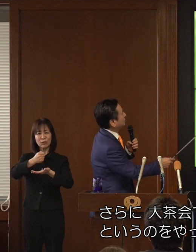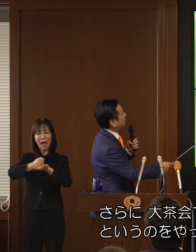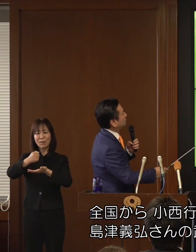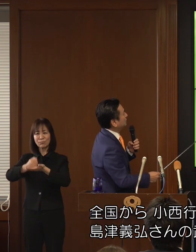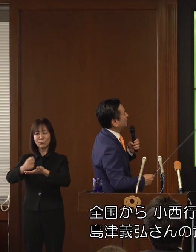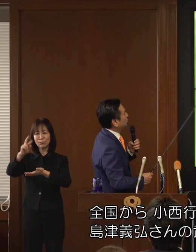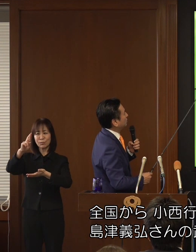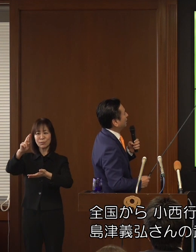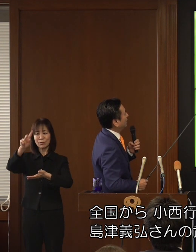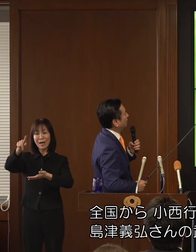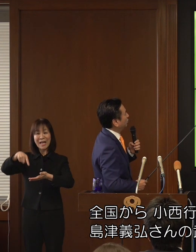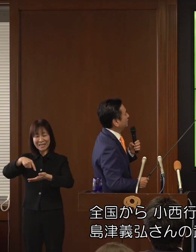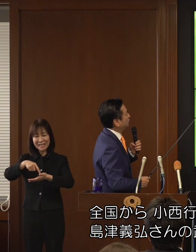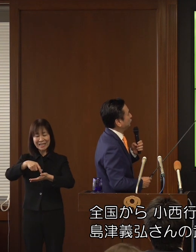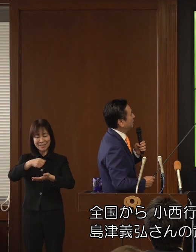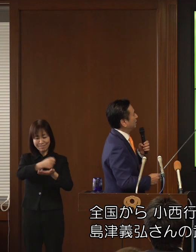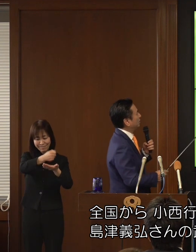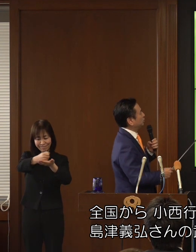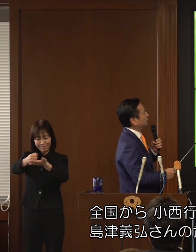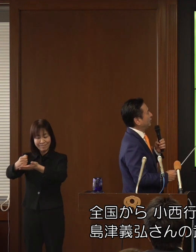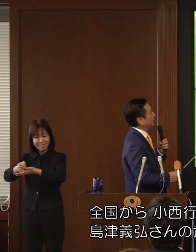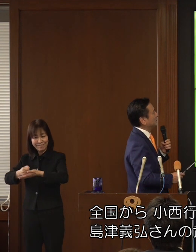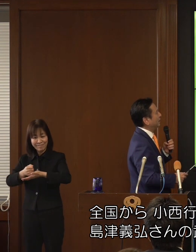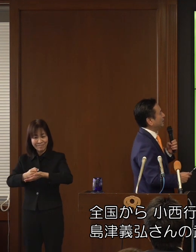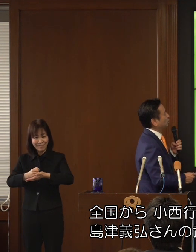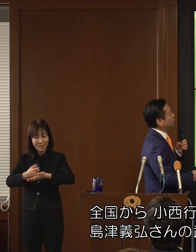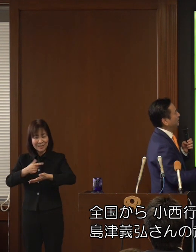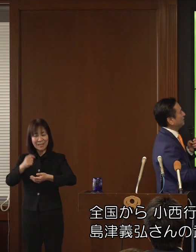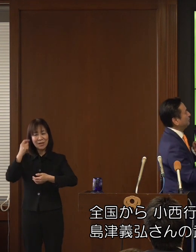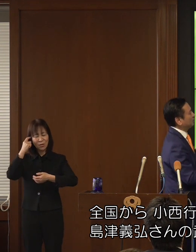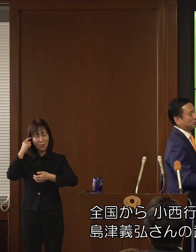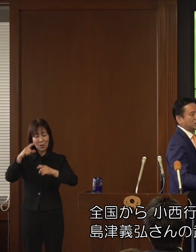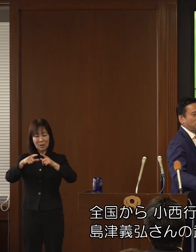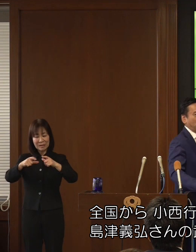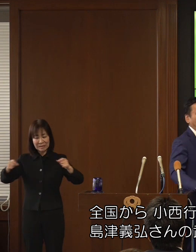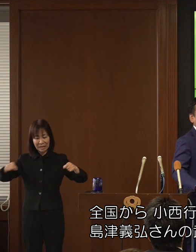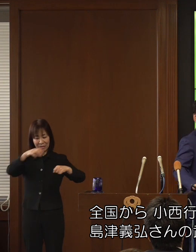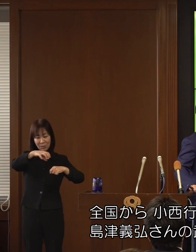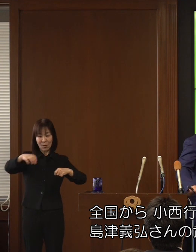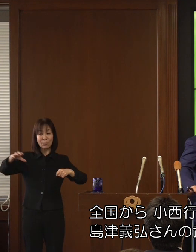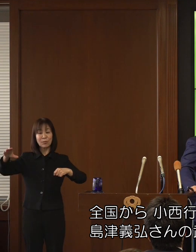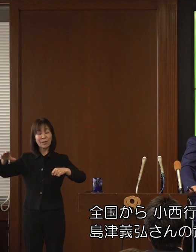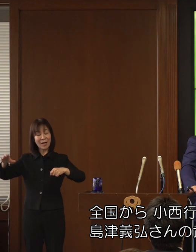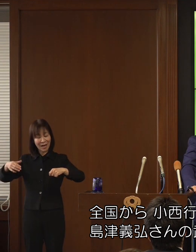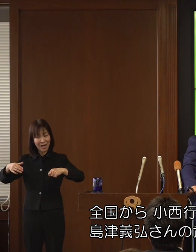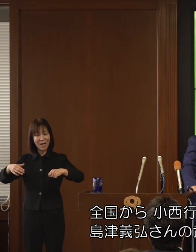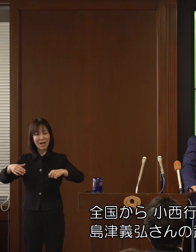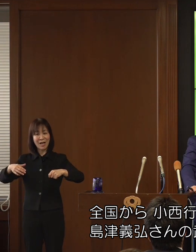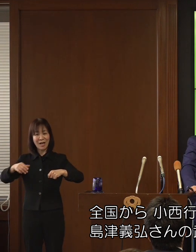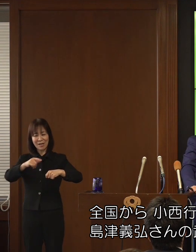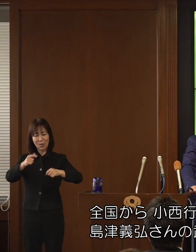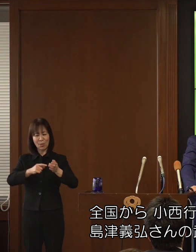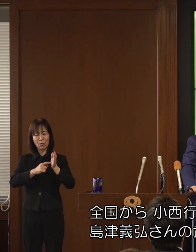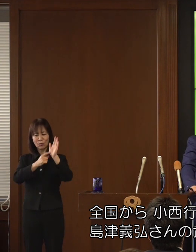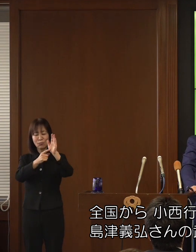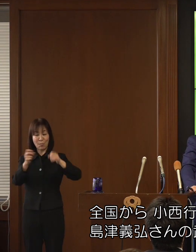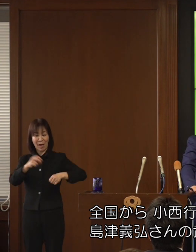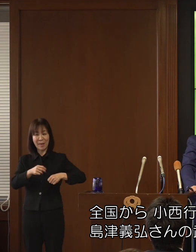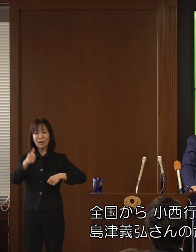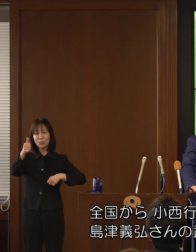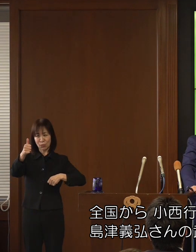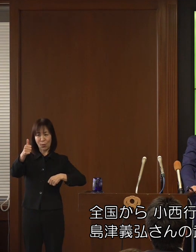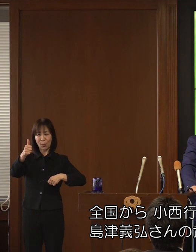各全国から小西行長、徳川家康、前田利家、島津義弘さんがさんの